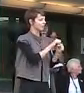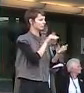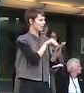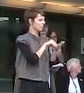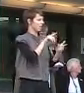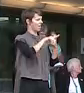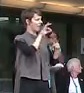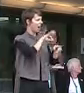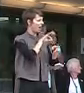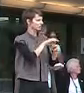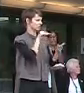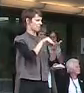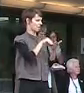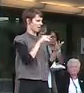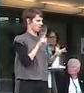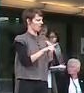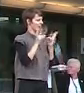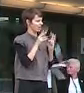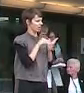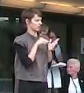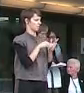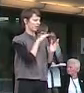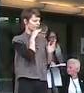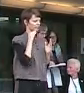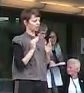einfache, scheinbar unspektakuläre